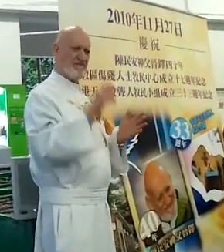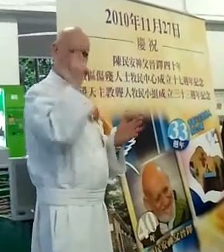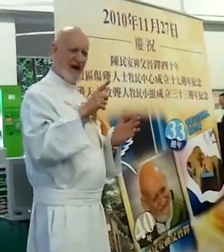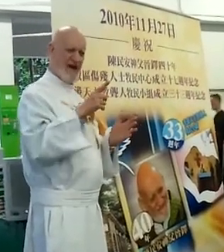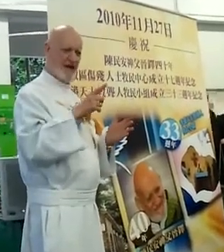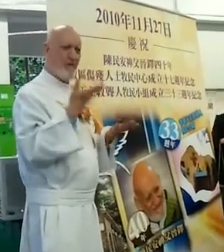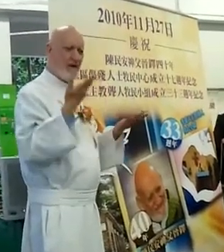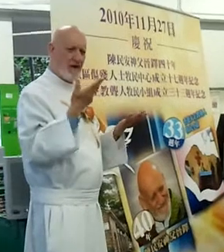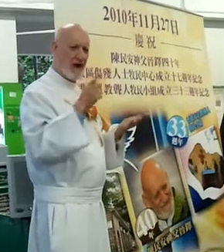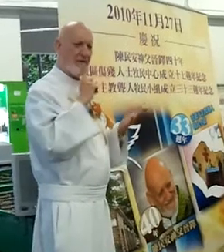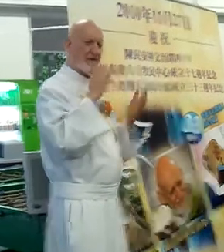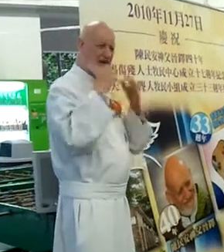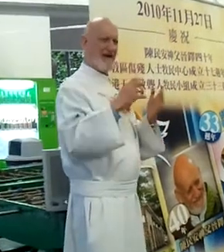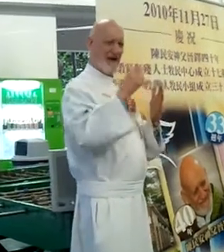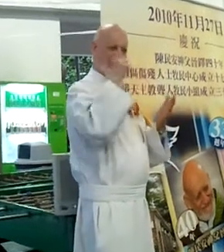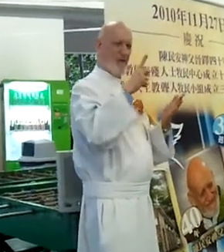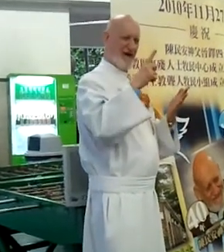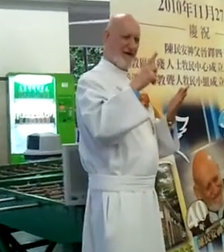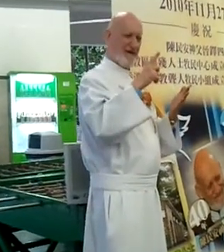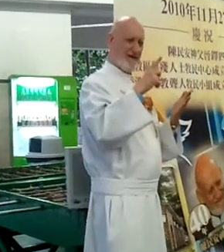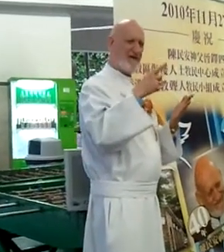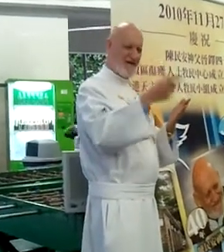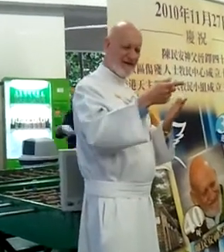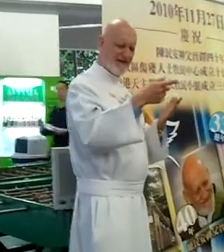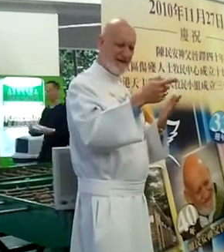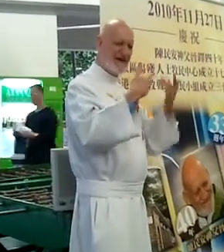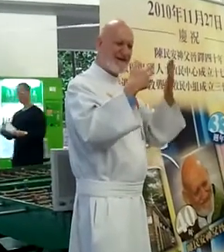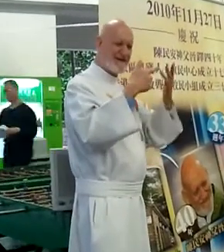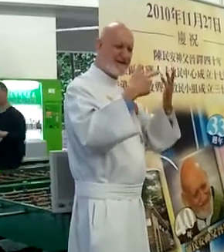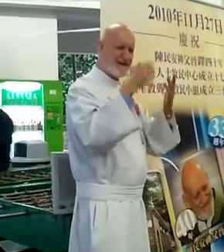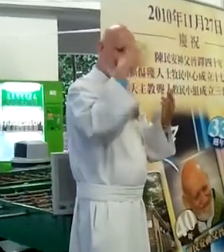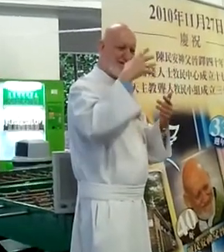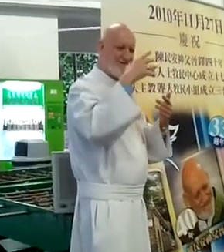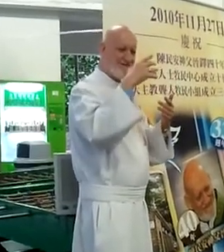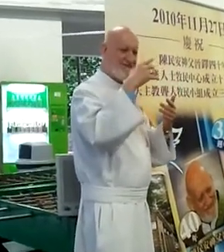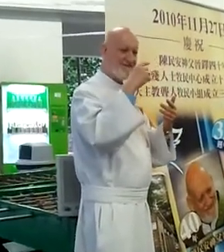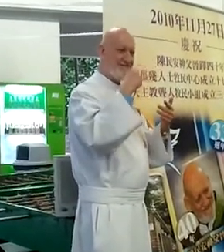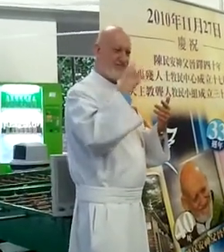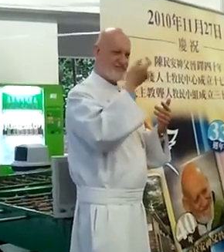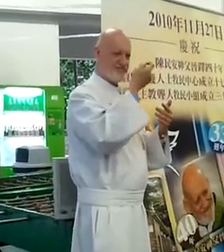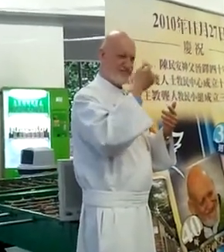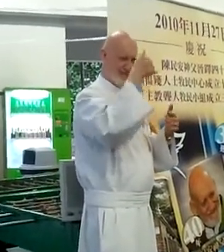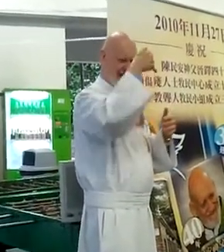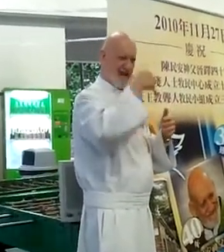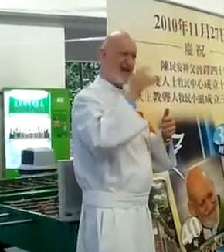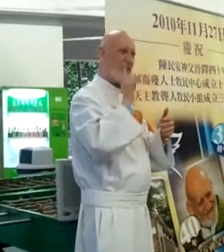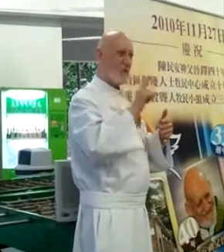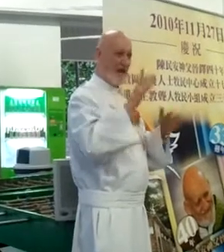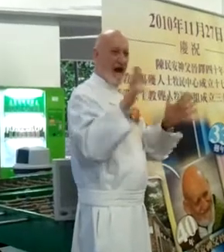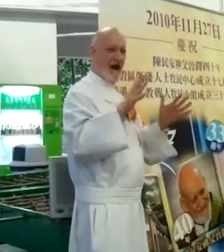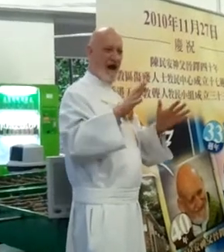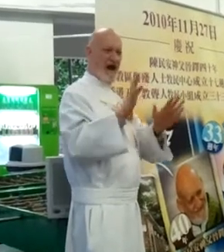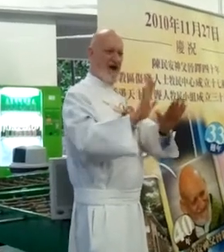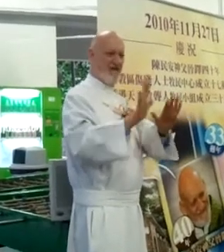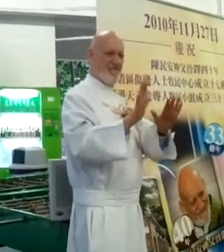去幫助聾人。咁佢話你媽媽係猶太人，佢話係啊，但係我佢話但係你領咗洗係天主教咁